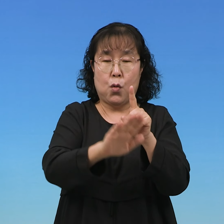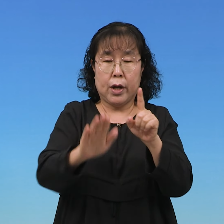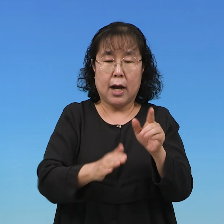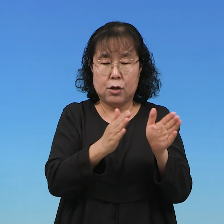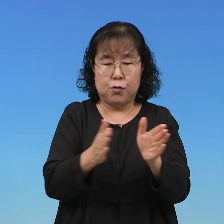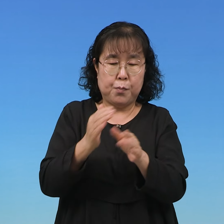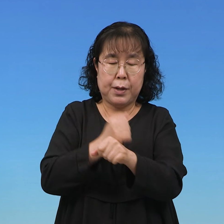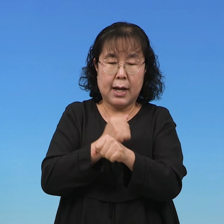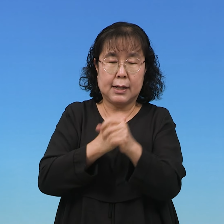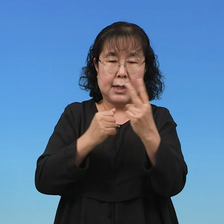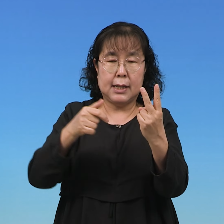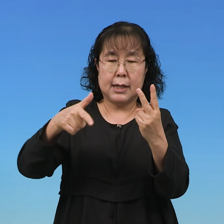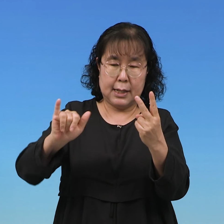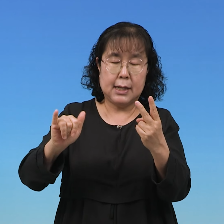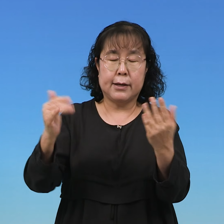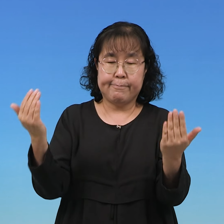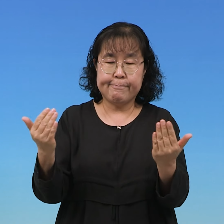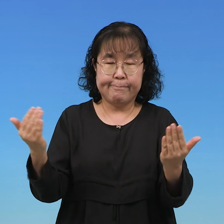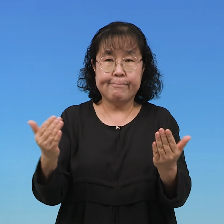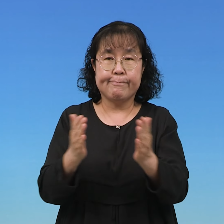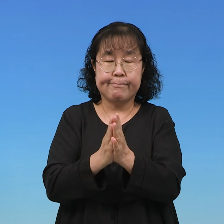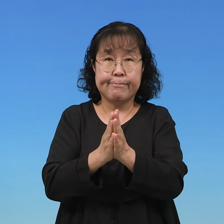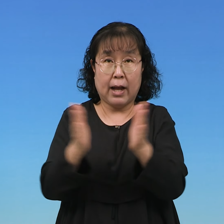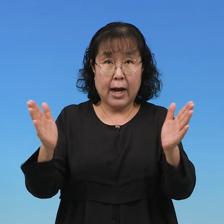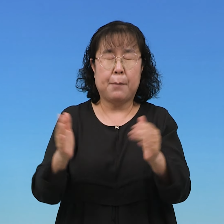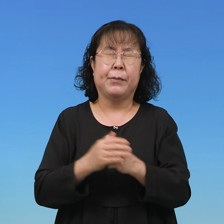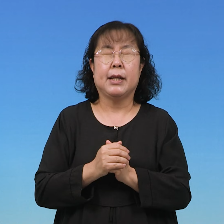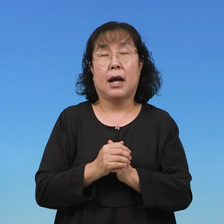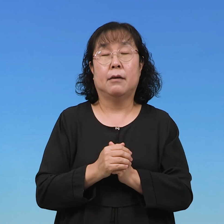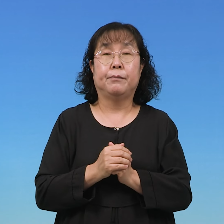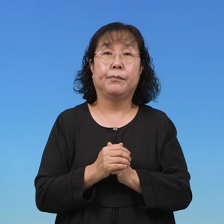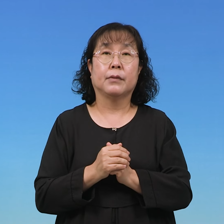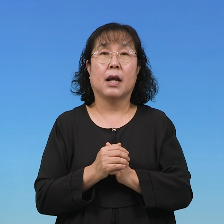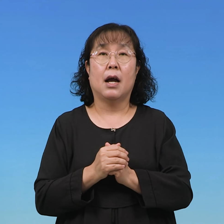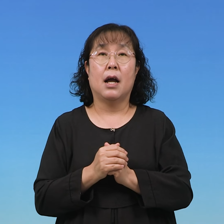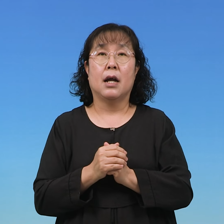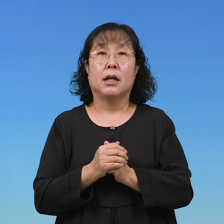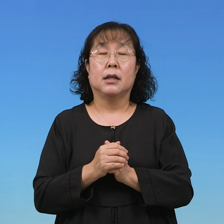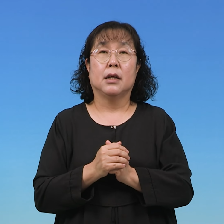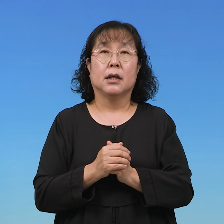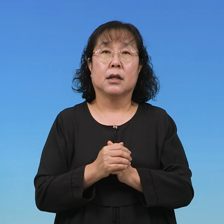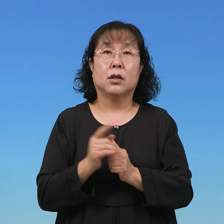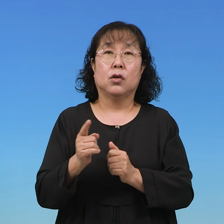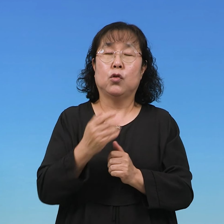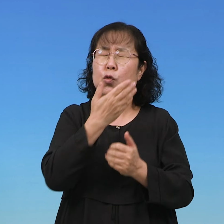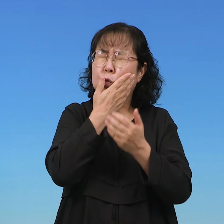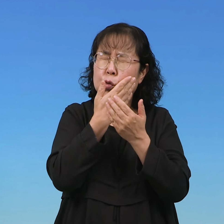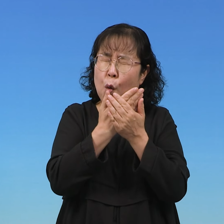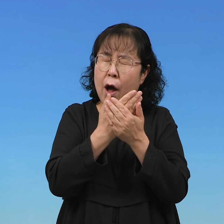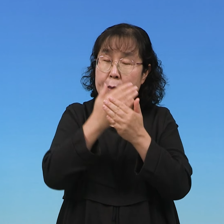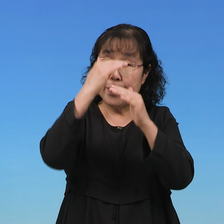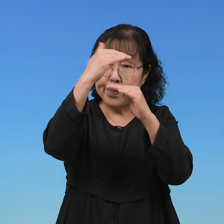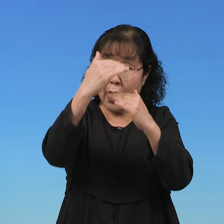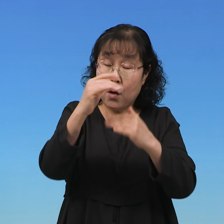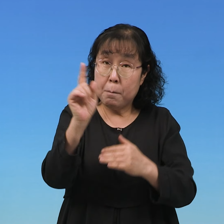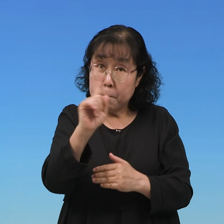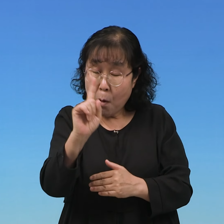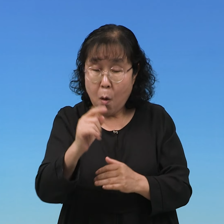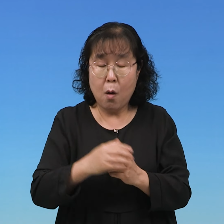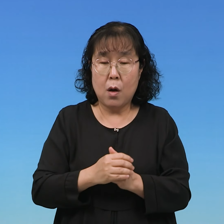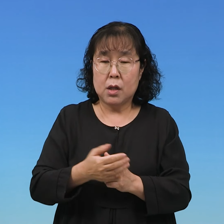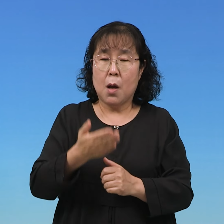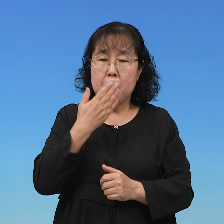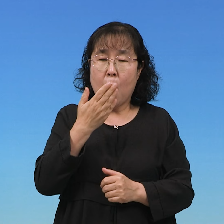건데요. 우리가 추구하는 2기 사역의 몸부림은 바로 이런 겁니다. 그저 먹고